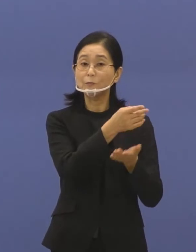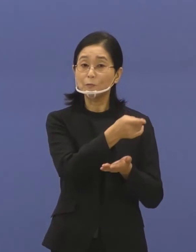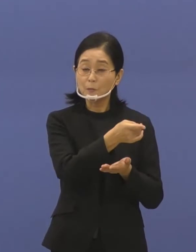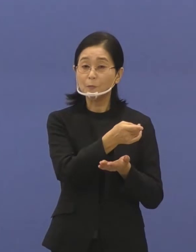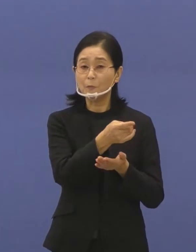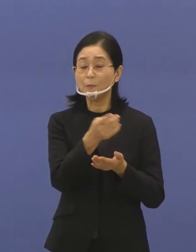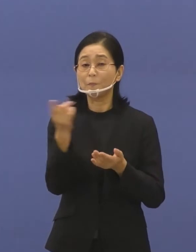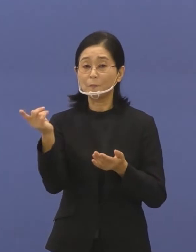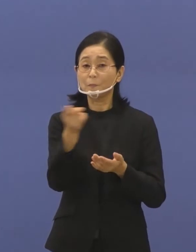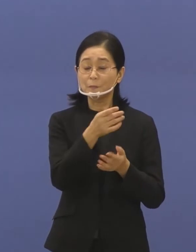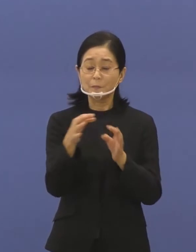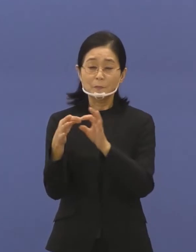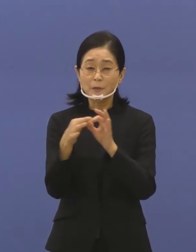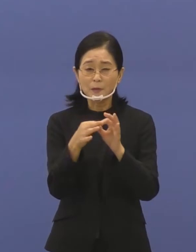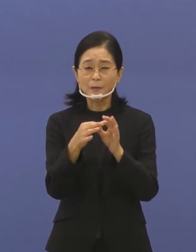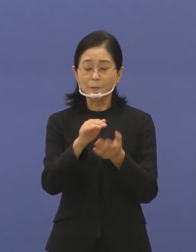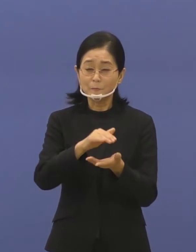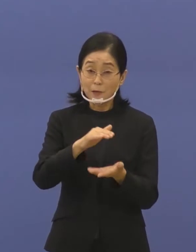縁が深く